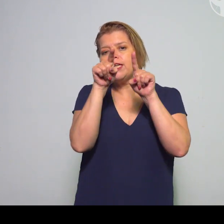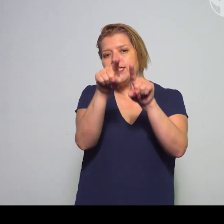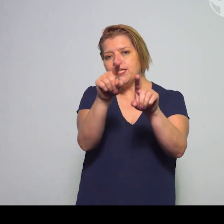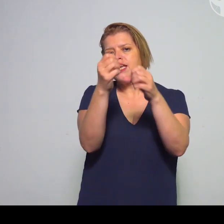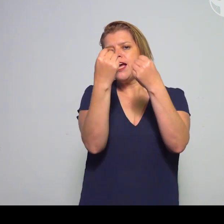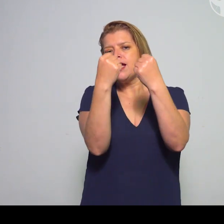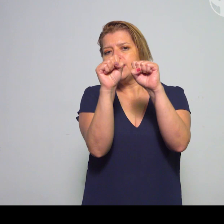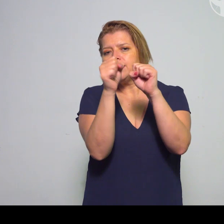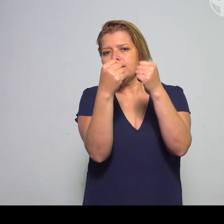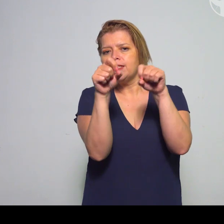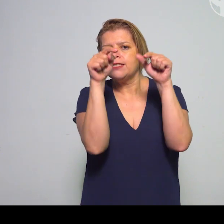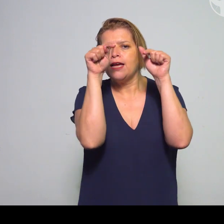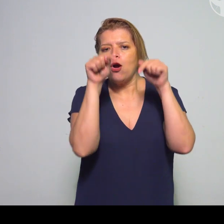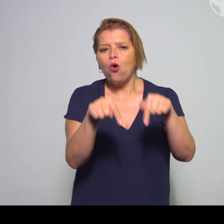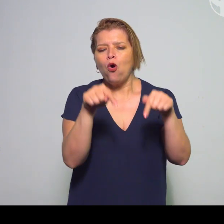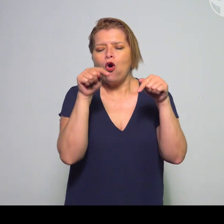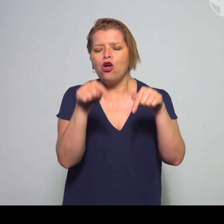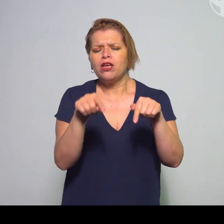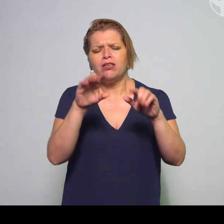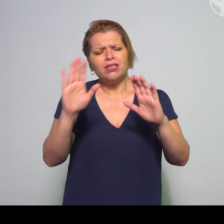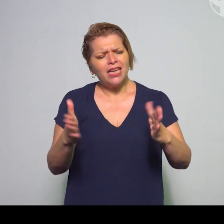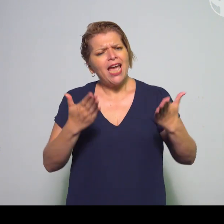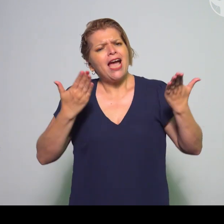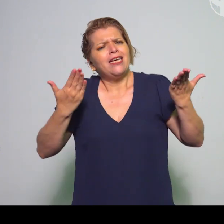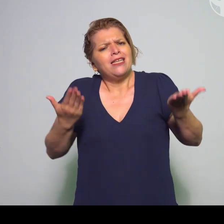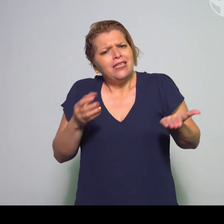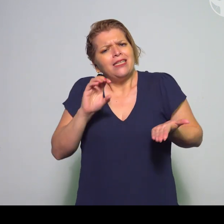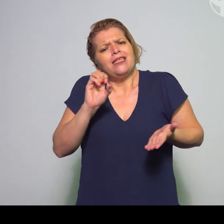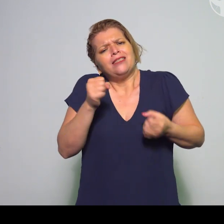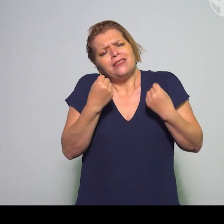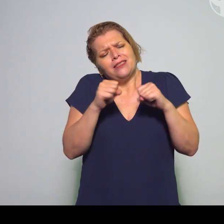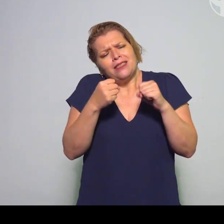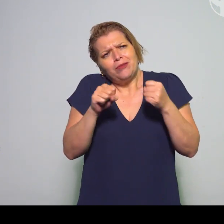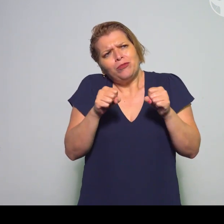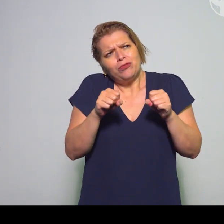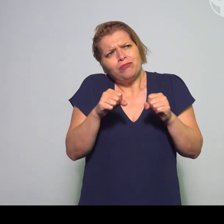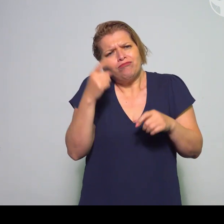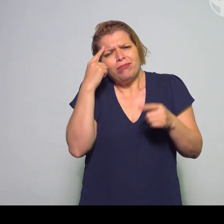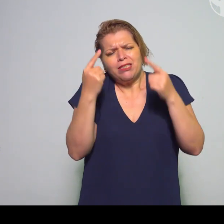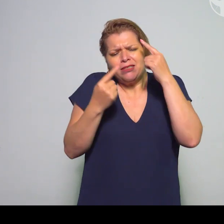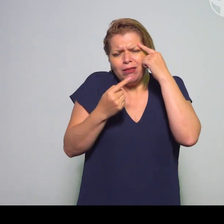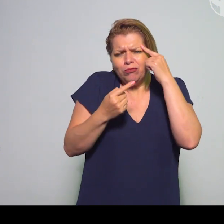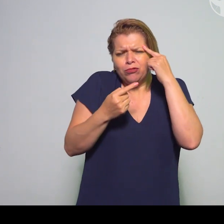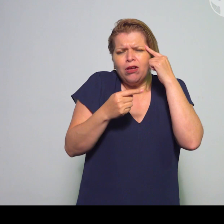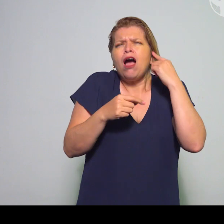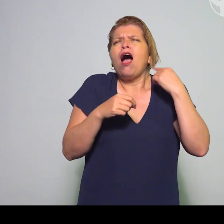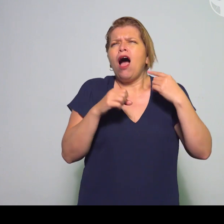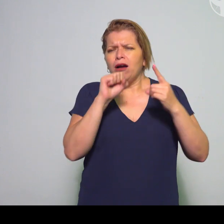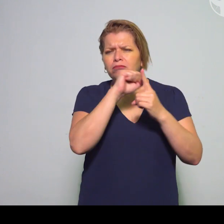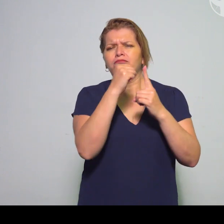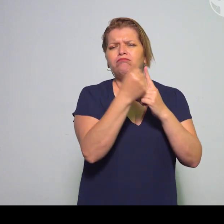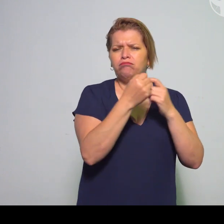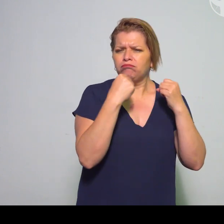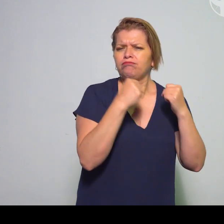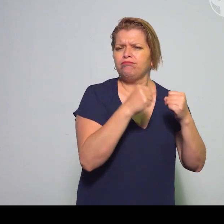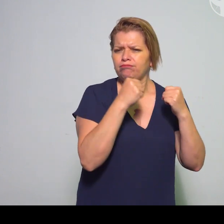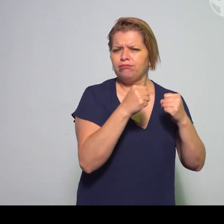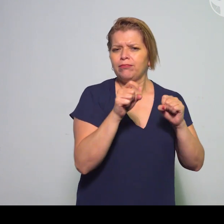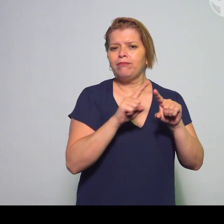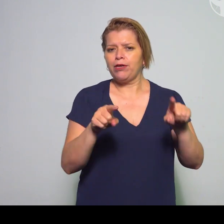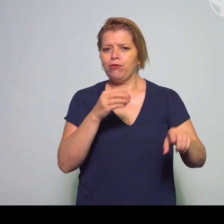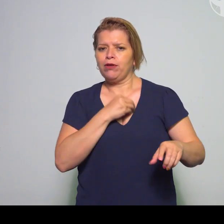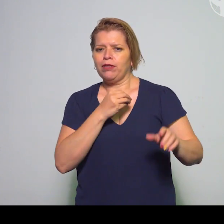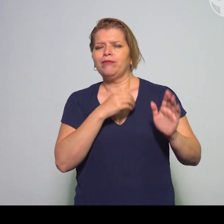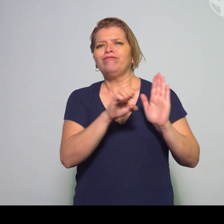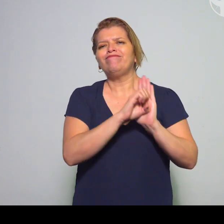queremos trasladarte el día de hoy. ¿Qué hacemos? Suena dramático, pero esto nos